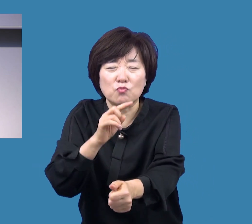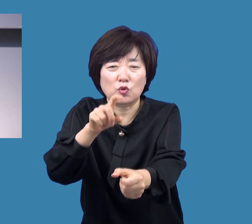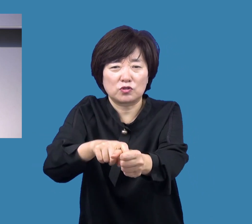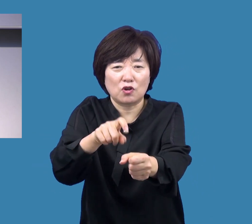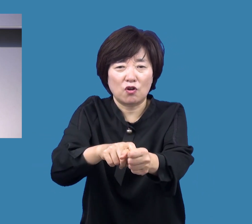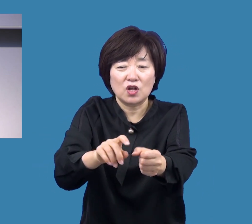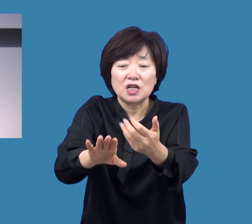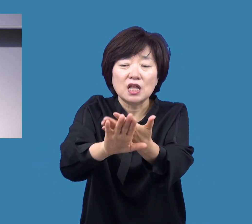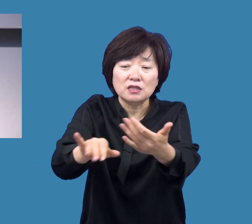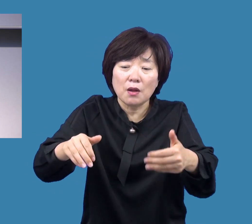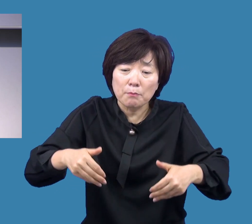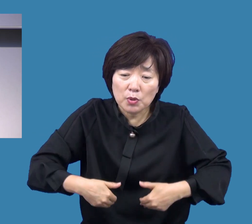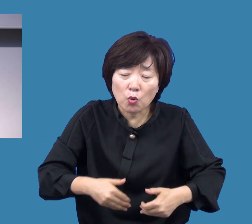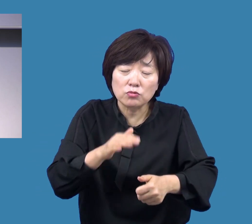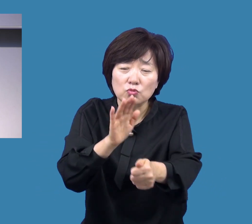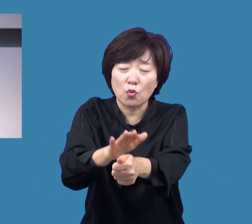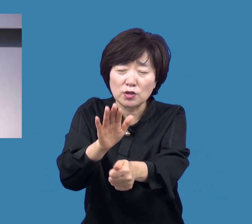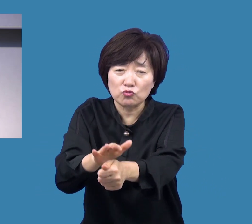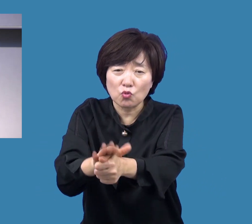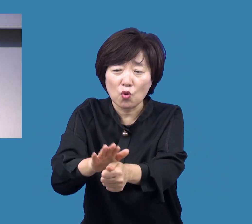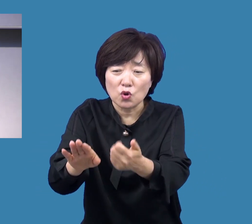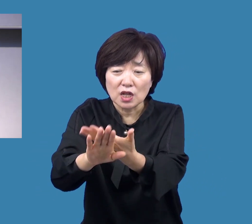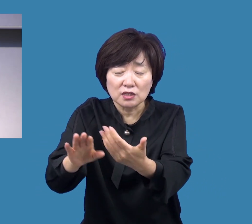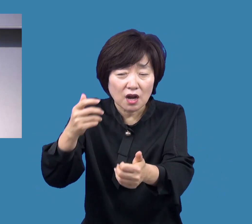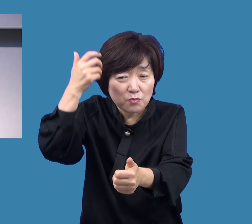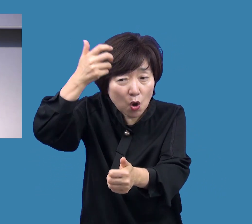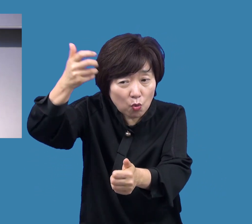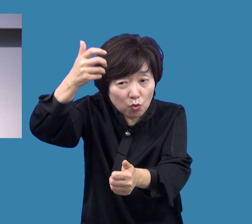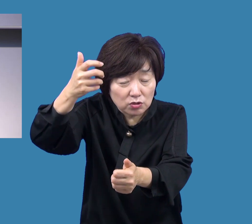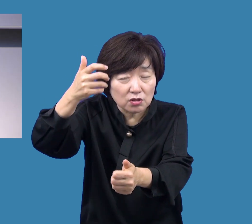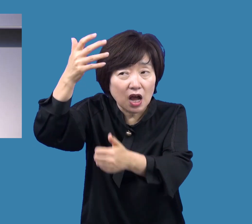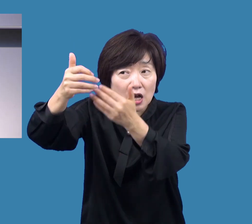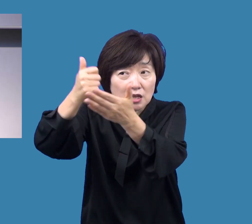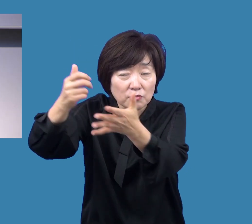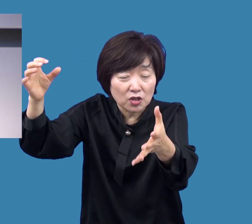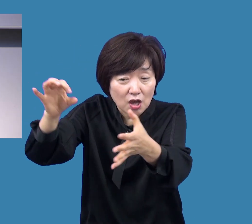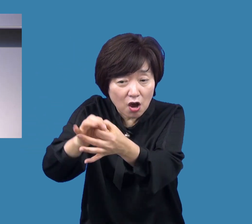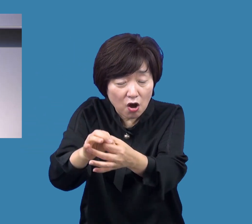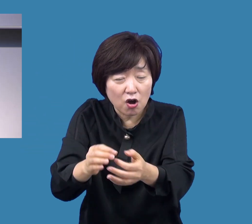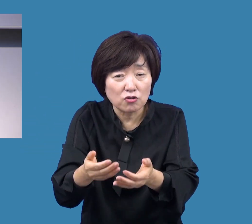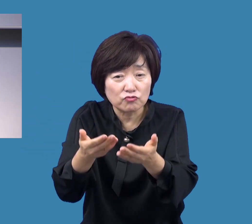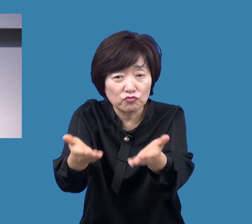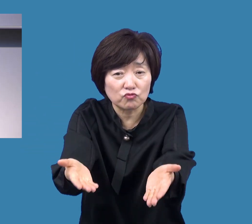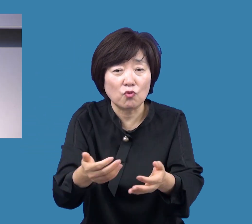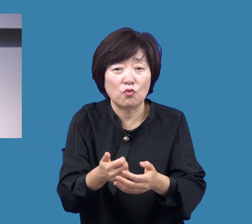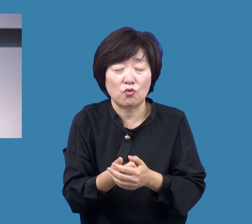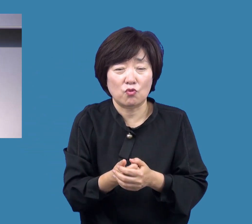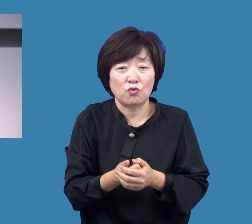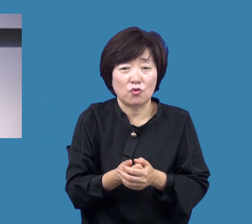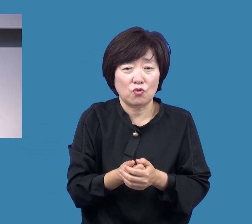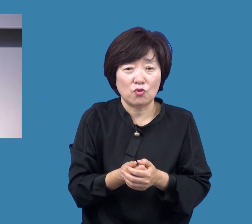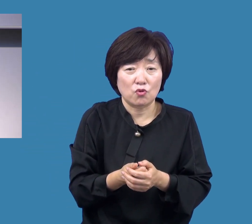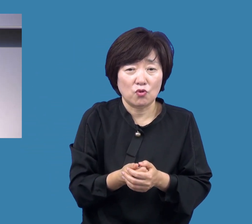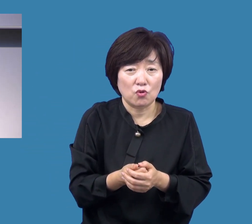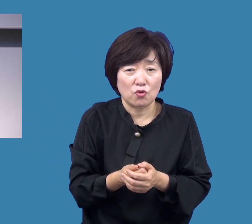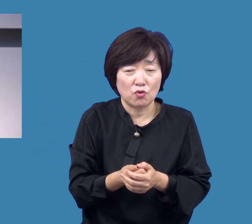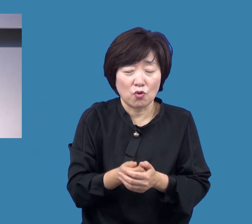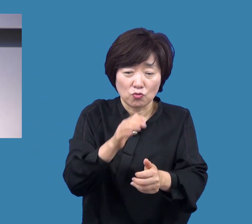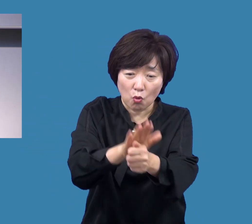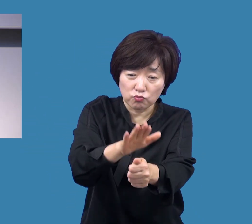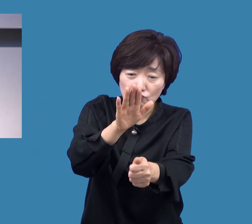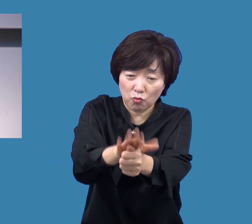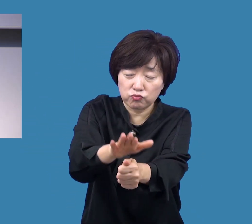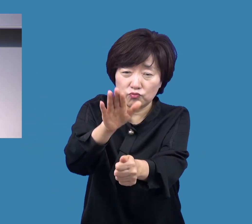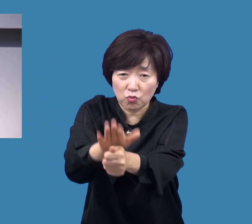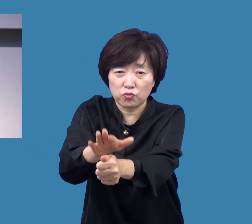사람들의 필요를 섬기고, 또 다른 영혼들을 하나님께로 인도하고, 또 그 사람들의 어떤 뭐 도움이 필요한